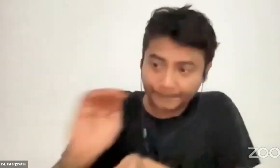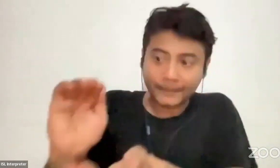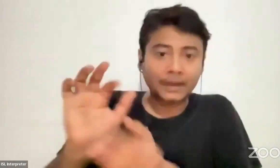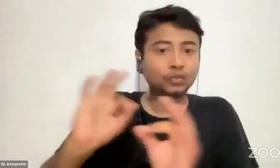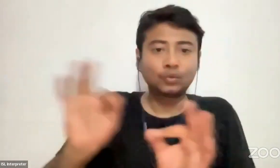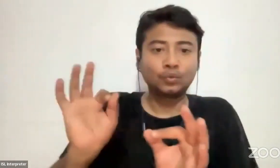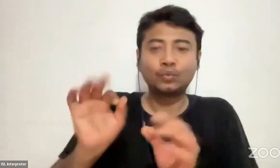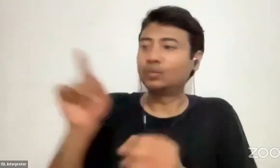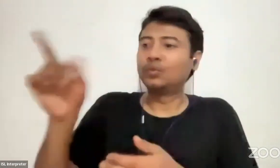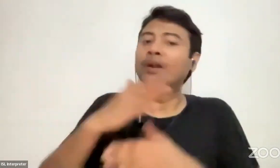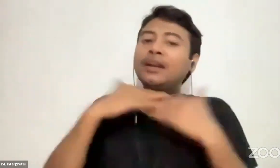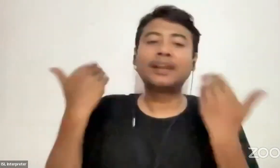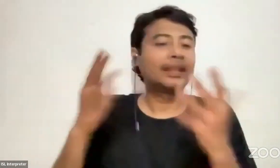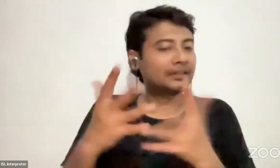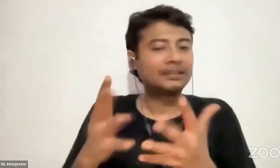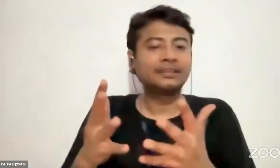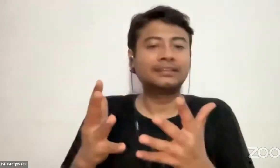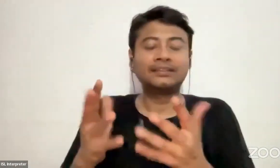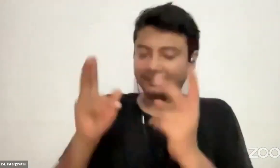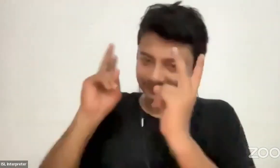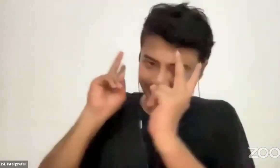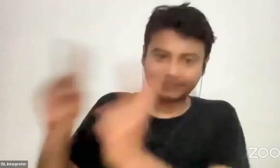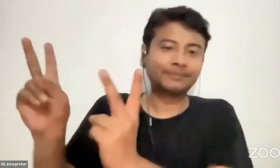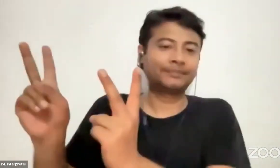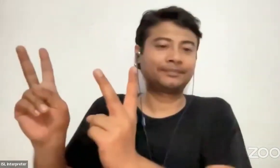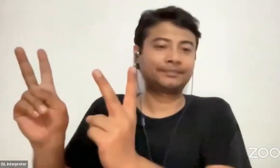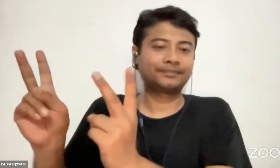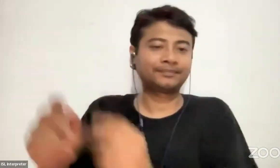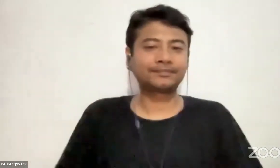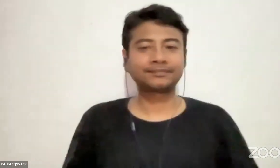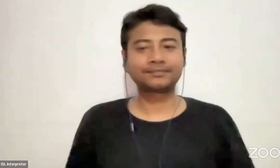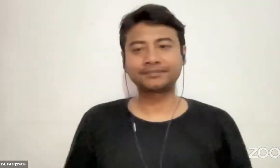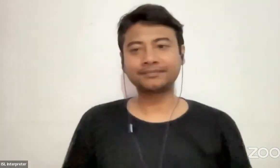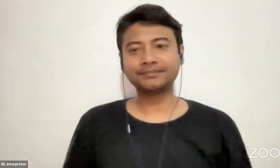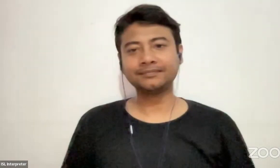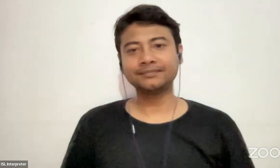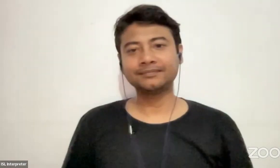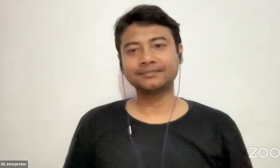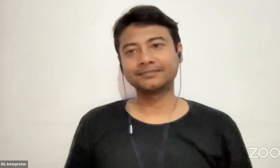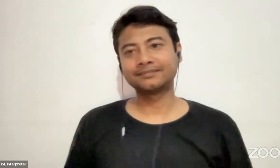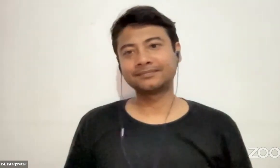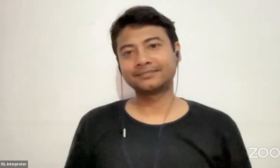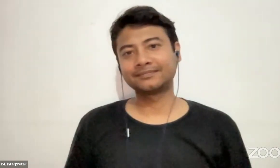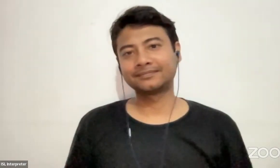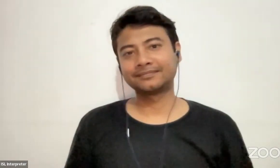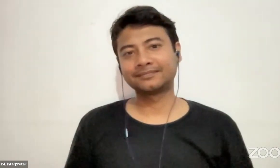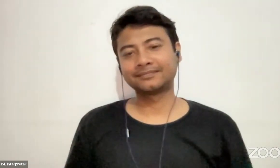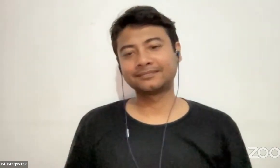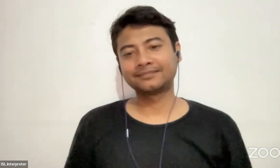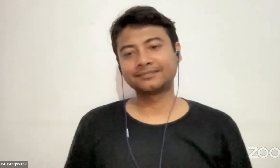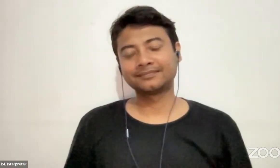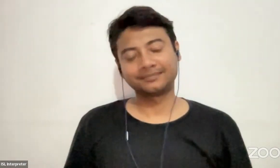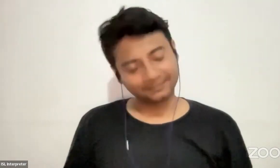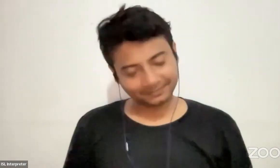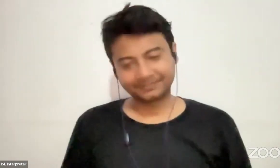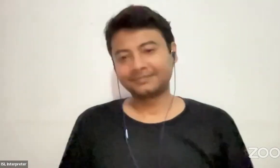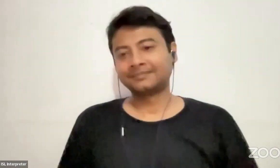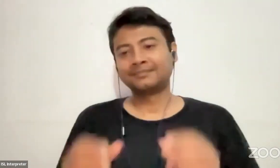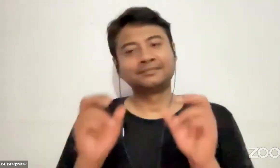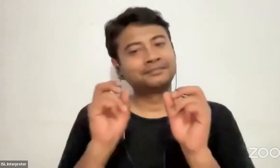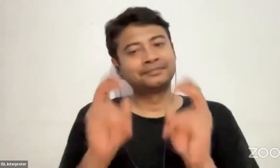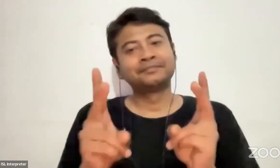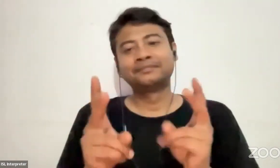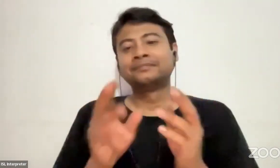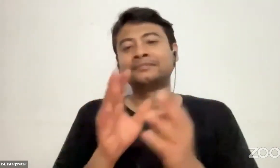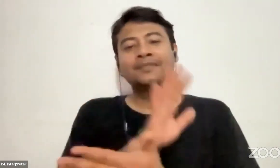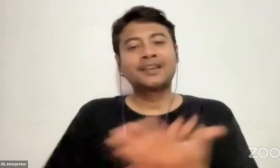ठीक है, हरे कृष्णा। आप लोगों का कोई प्रश्न है, कोई कमेंट है तो आप कर सकते हैं, 14 मिनट हैं